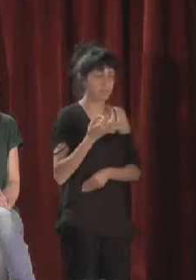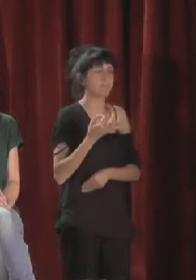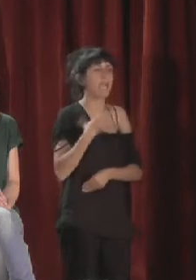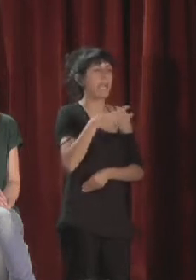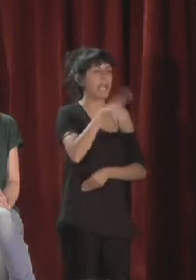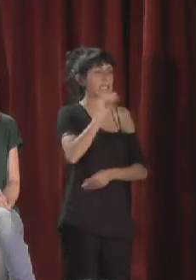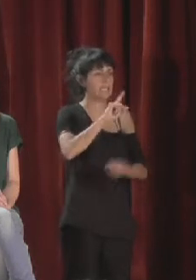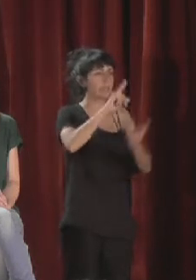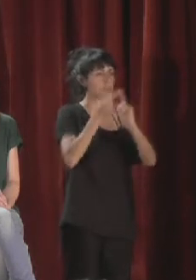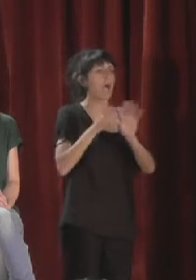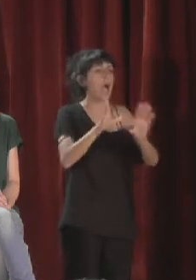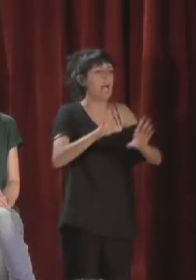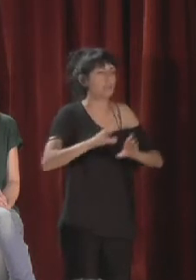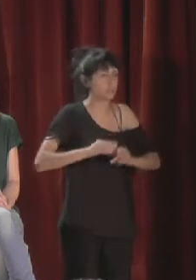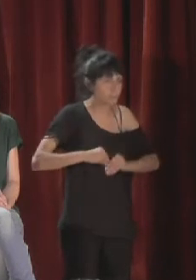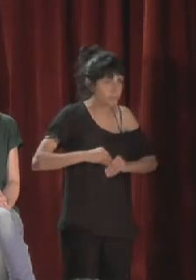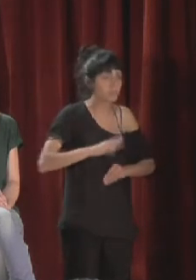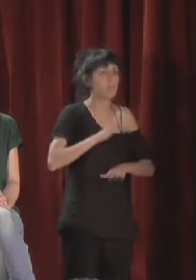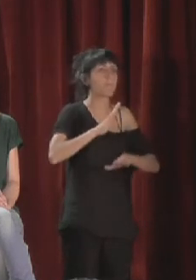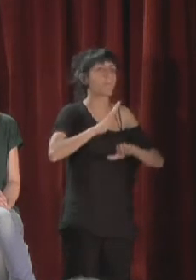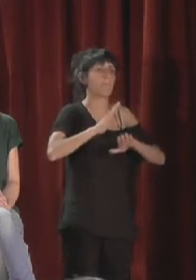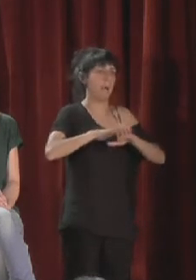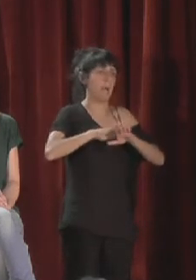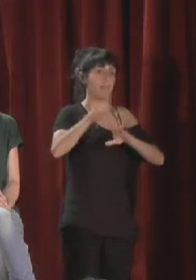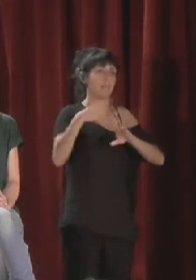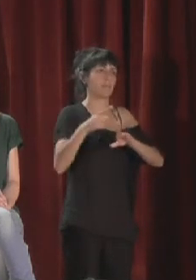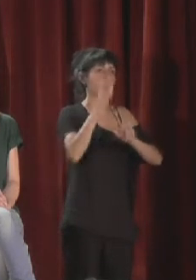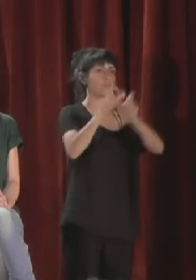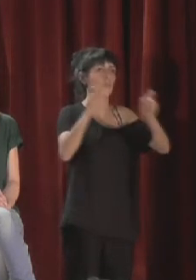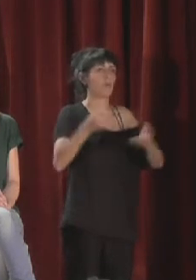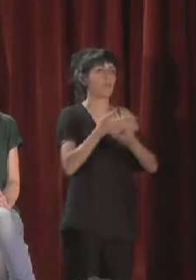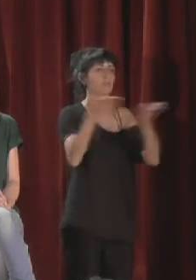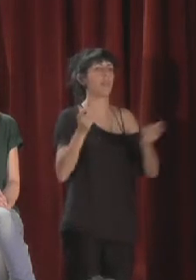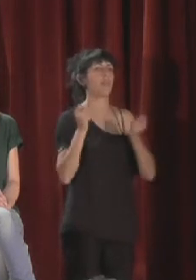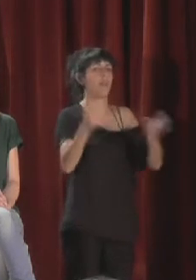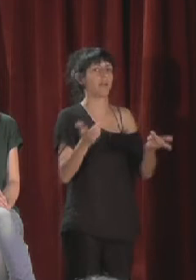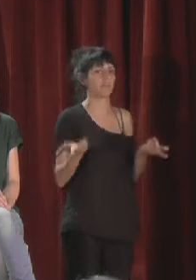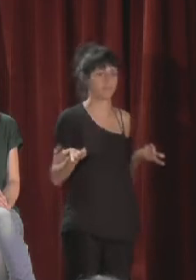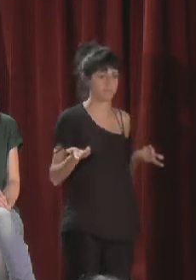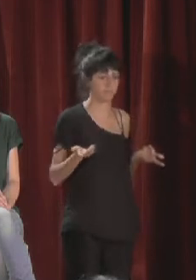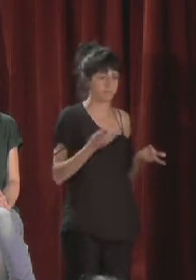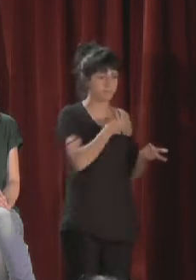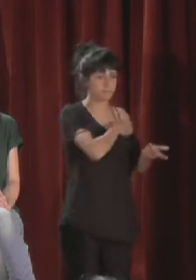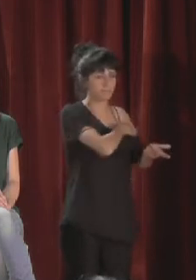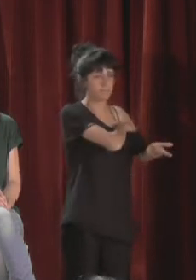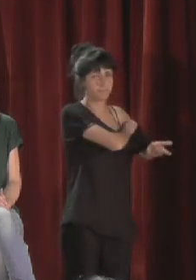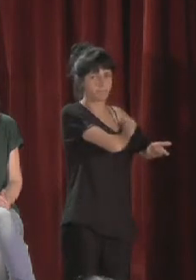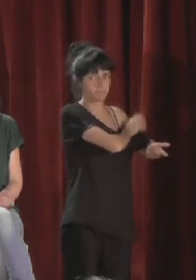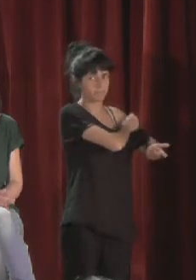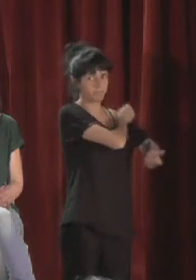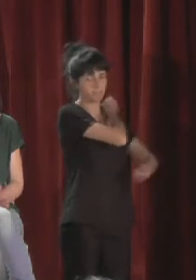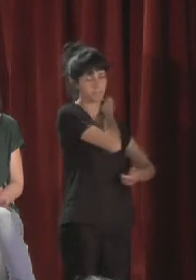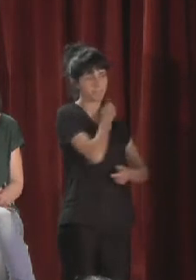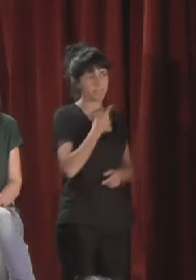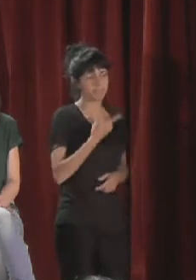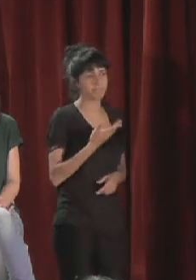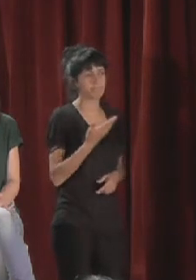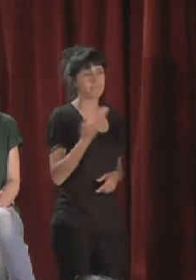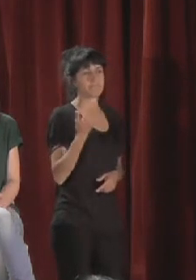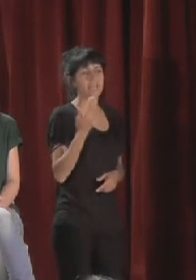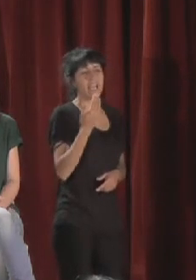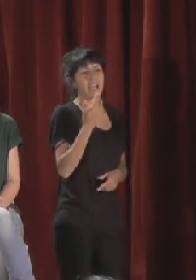de, por e para o povo. Xa vai un tempo agora que está de moda desprestixiar a